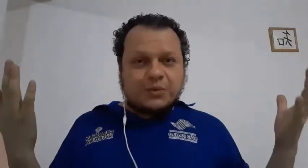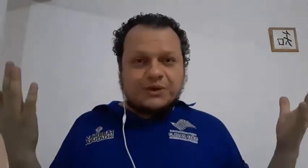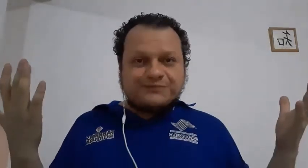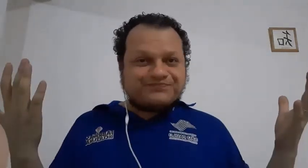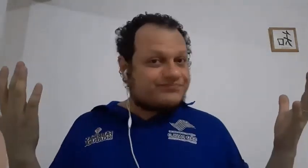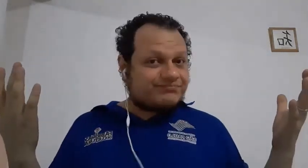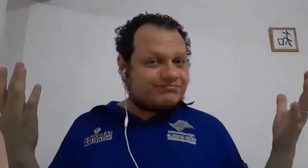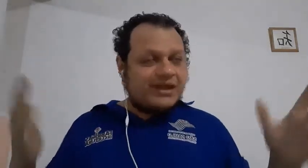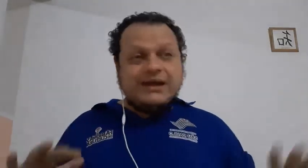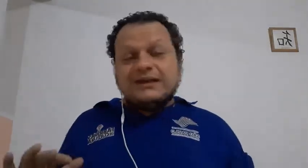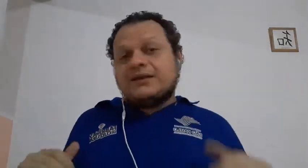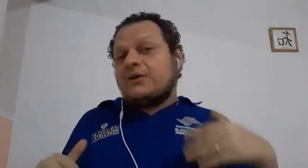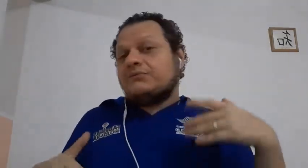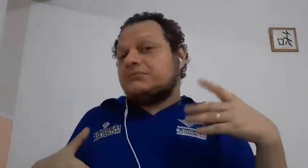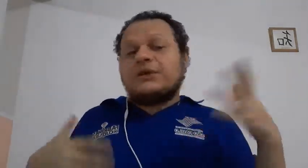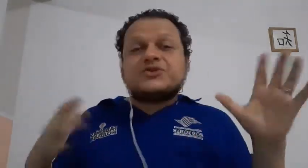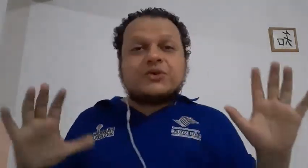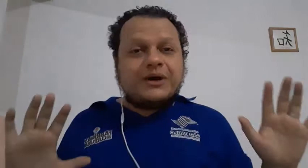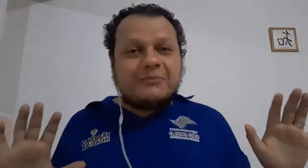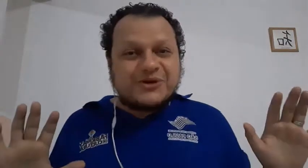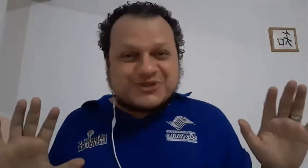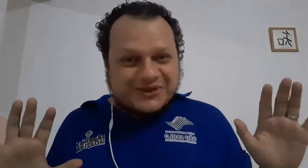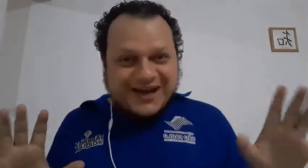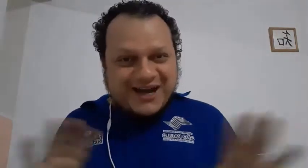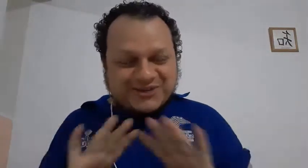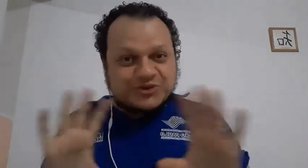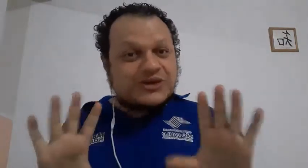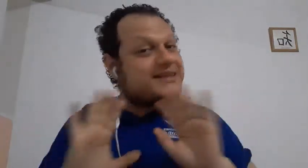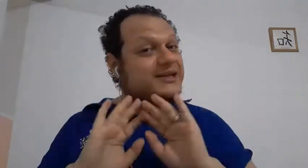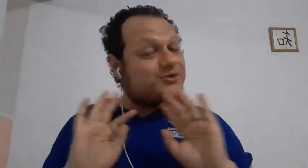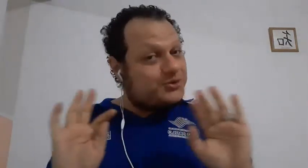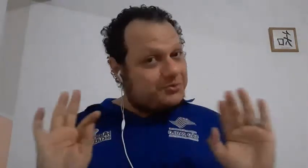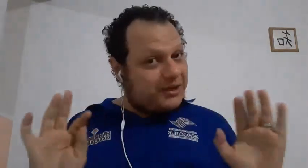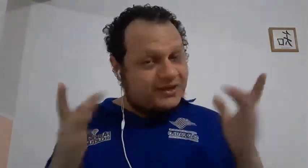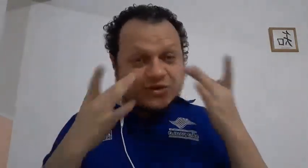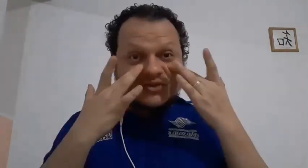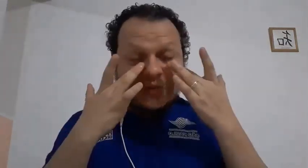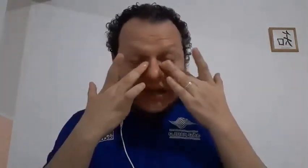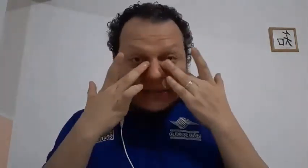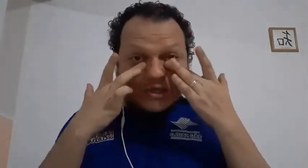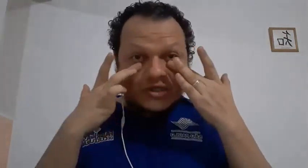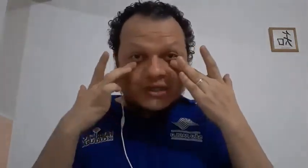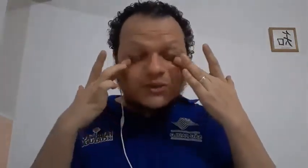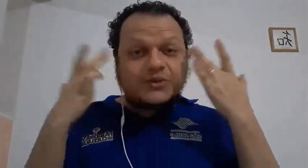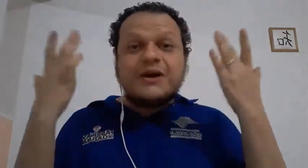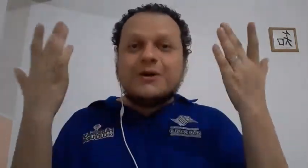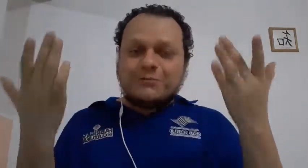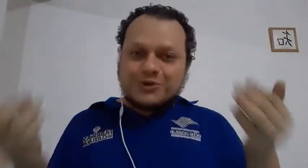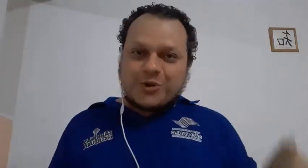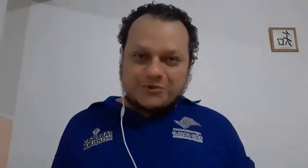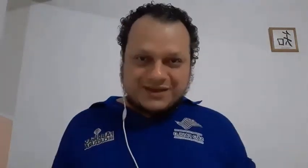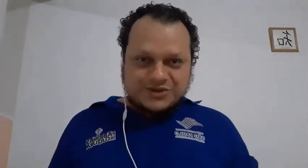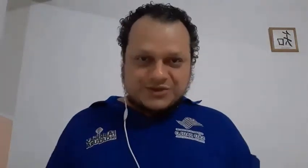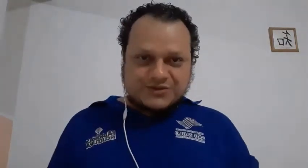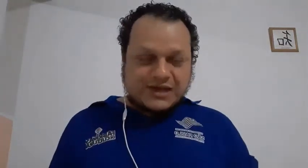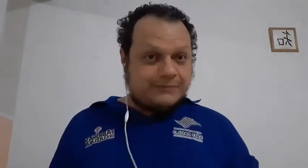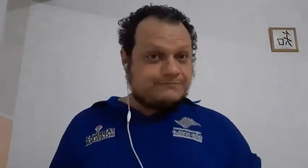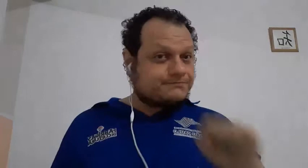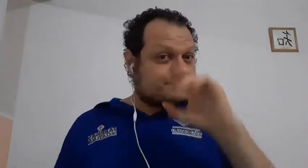olho. Então, não estou emocionado, não tô nada, tá tudo bem, só estou lacrimejando por conta disso, tá?